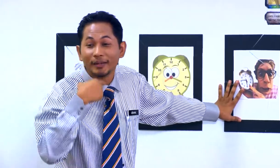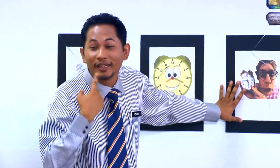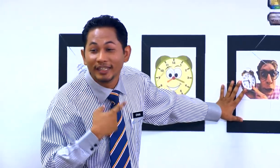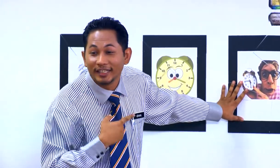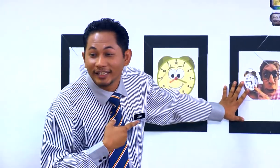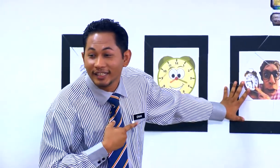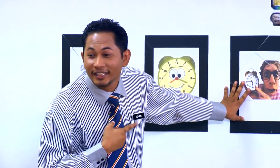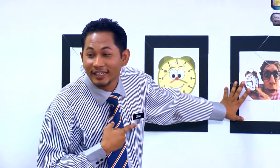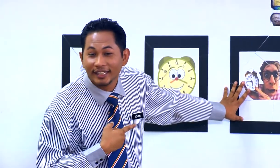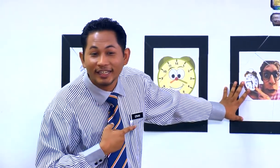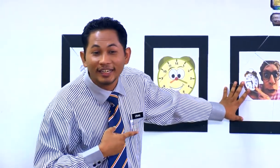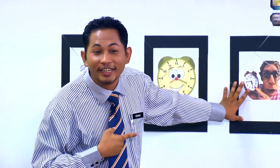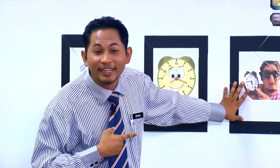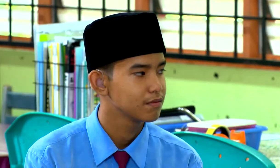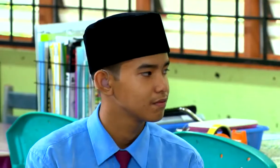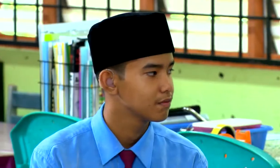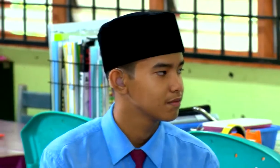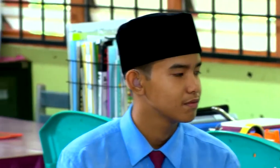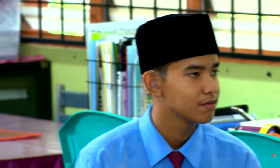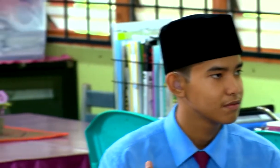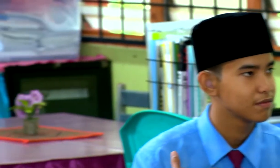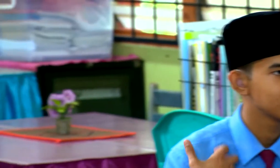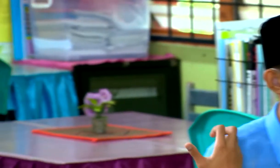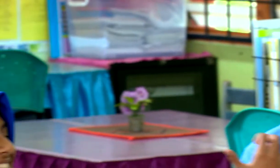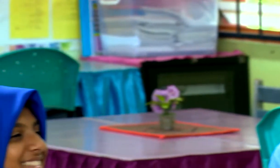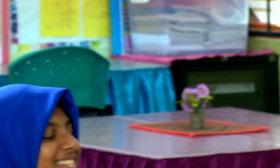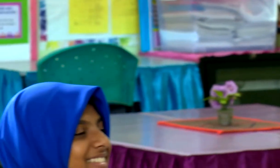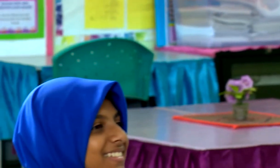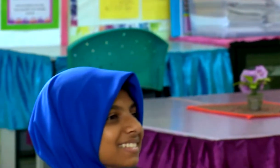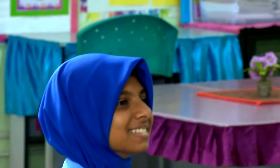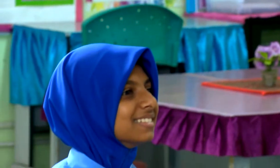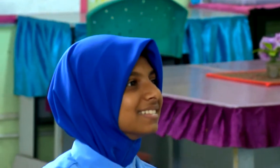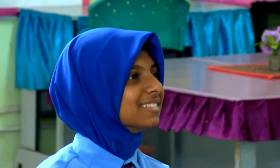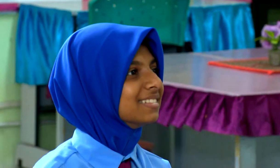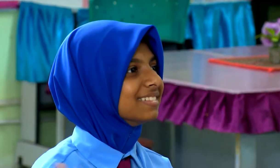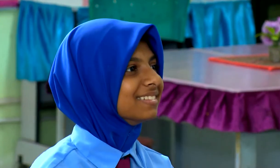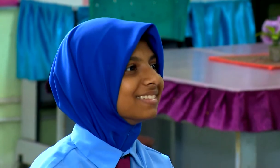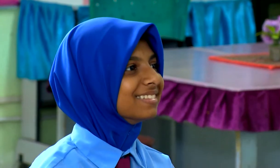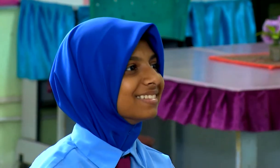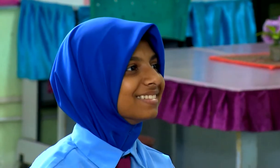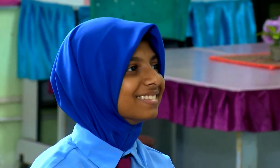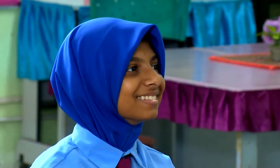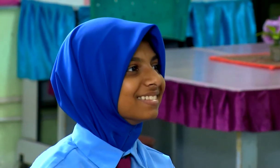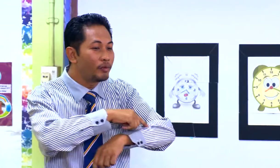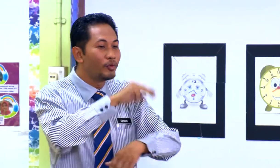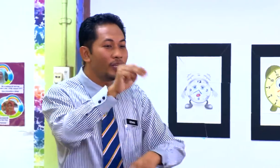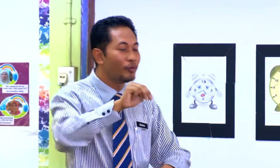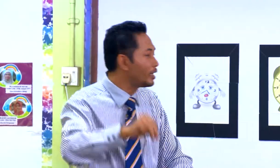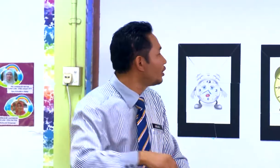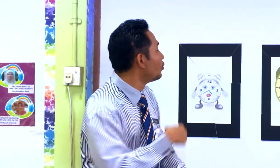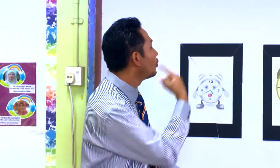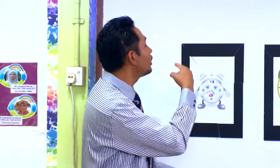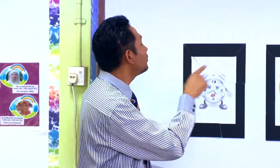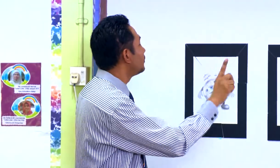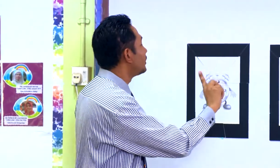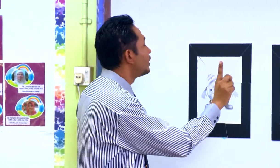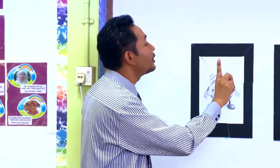apa ni? Marah. Marah. Marah. Okey, sekarang hari ini murid-murid muka yang mana